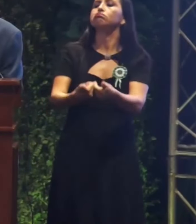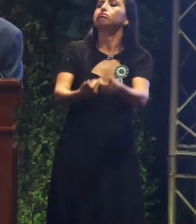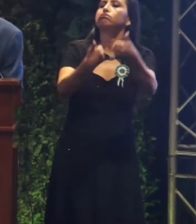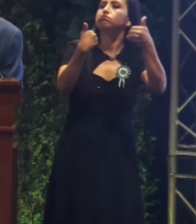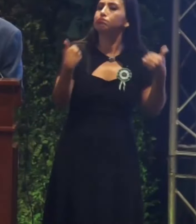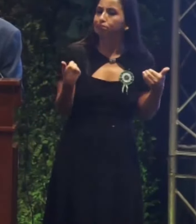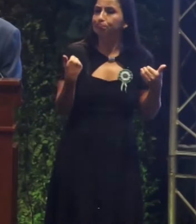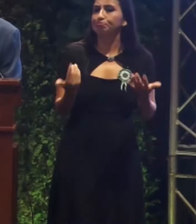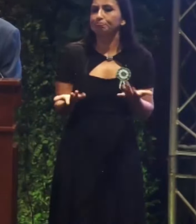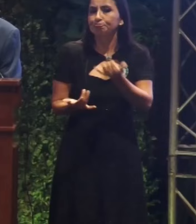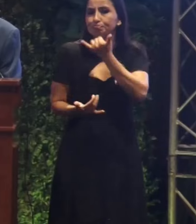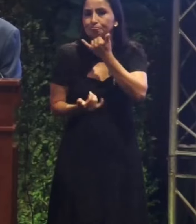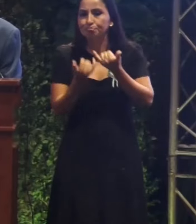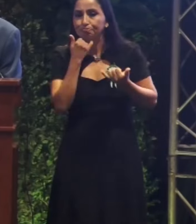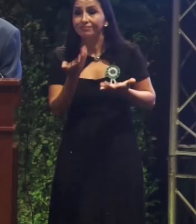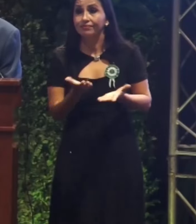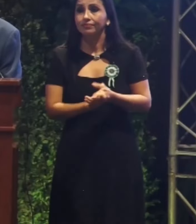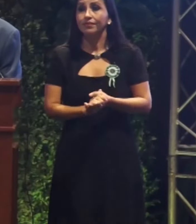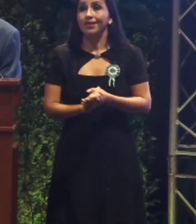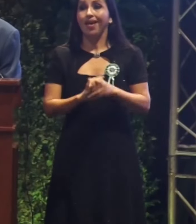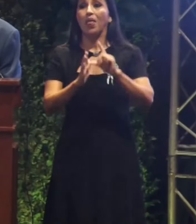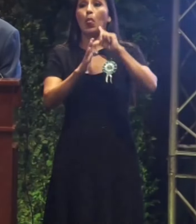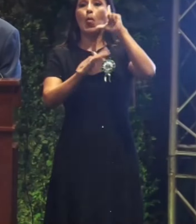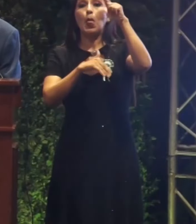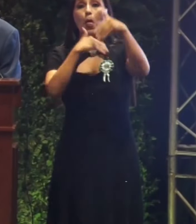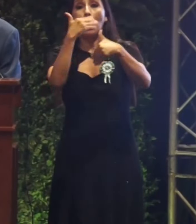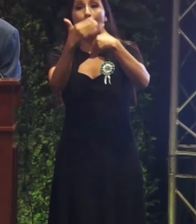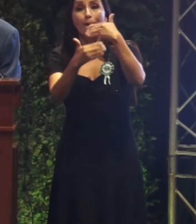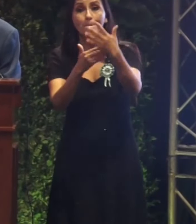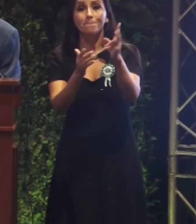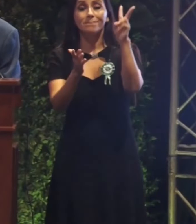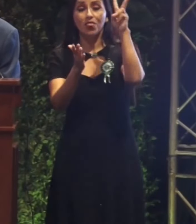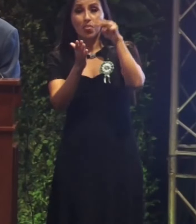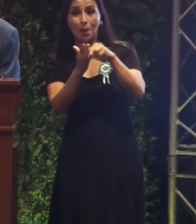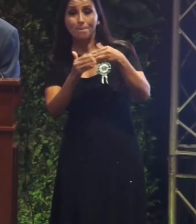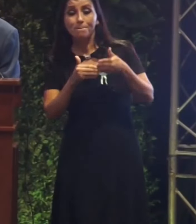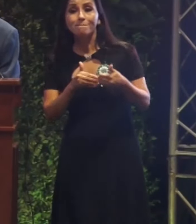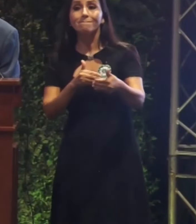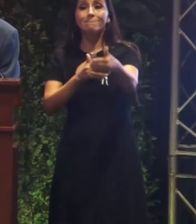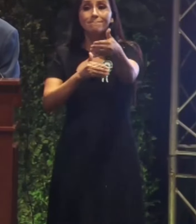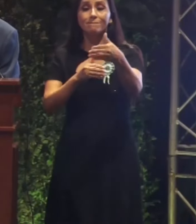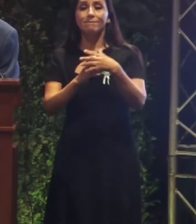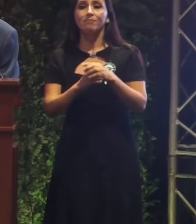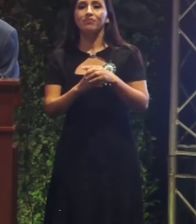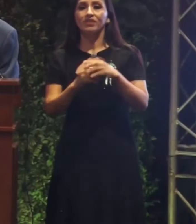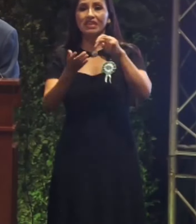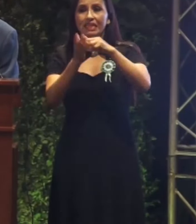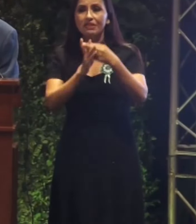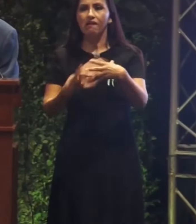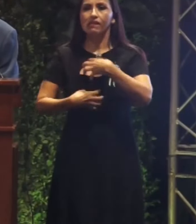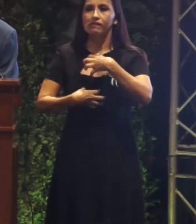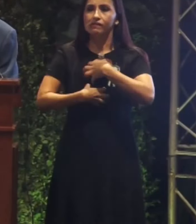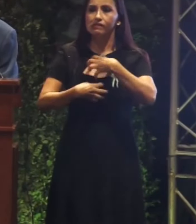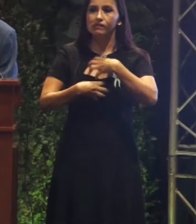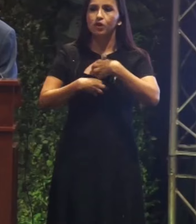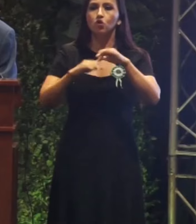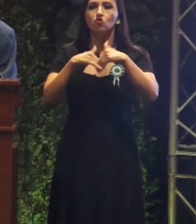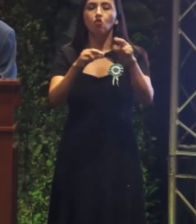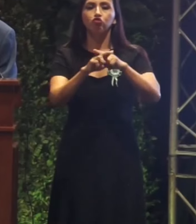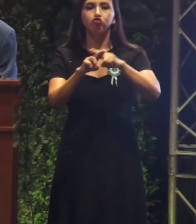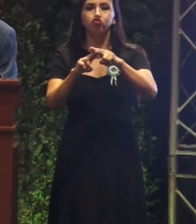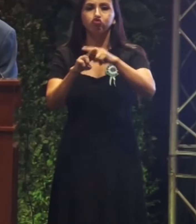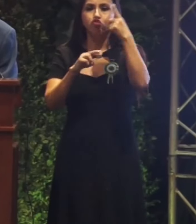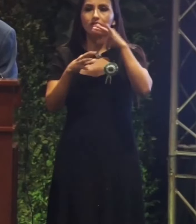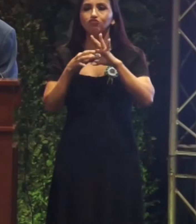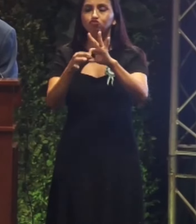separarnos. Cuando en los años 20 el Partido Regionalista Orientalista reclamaba la llegada del ferrocarril para